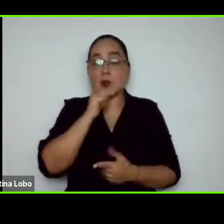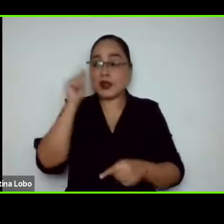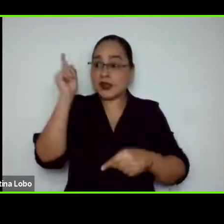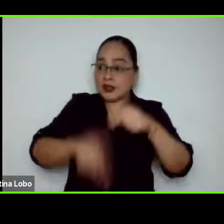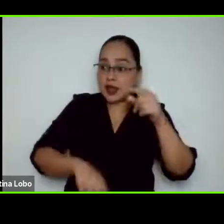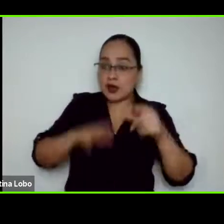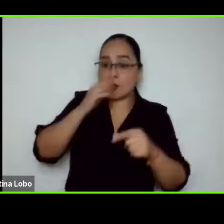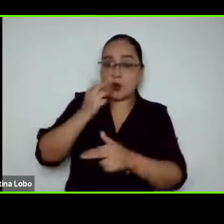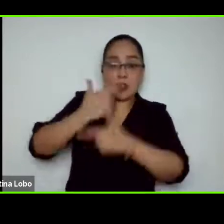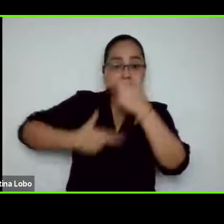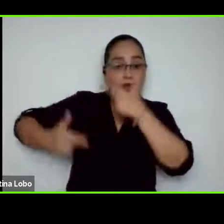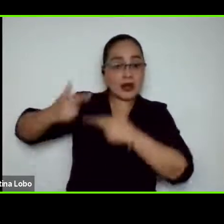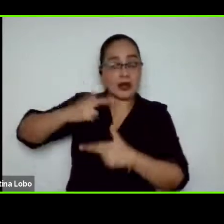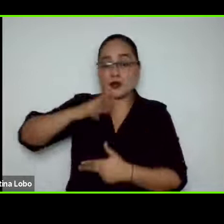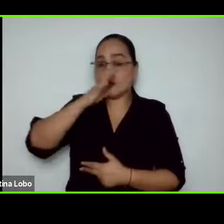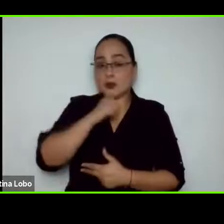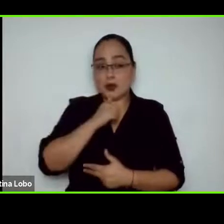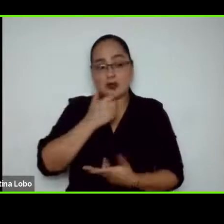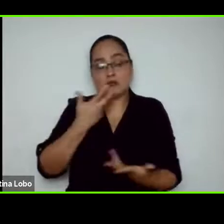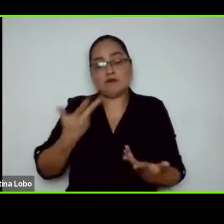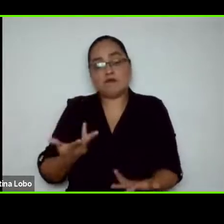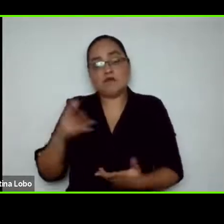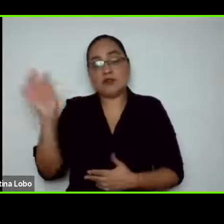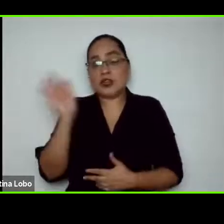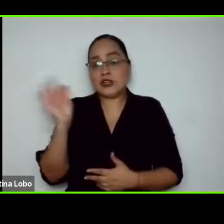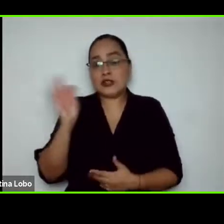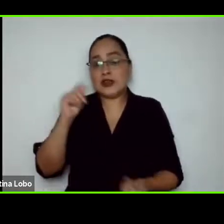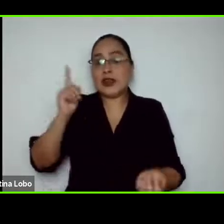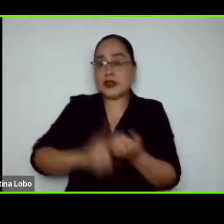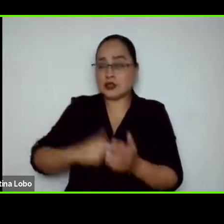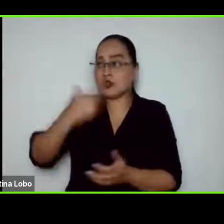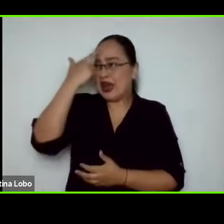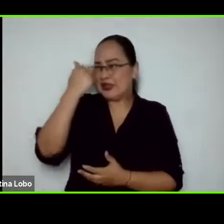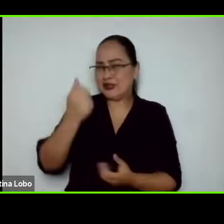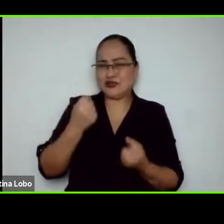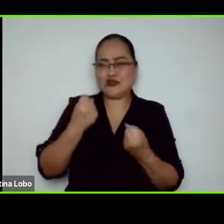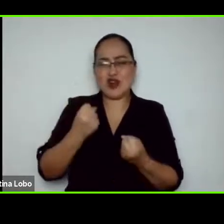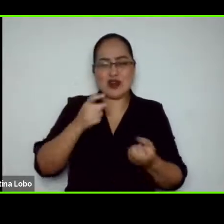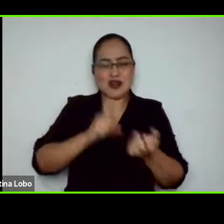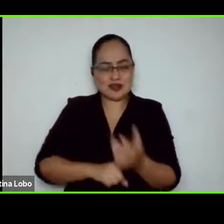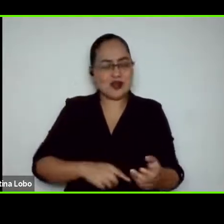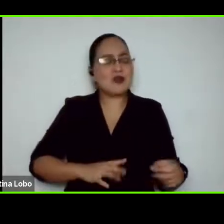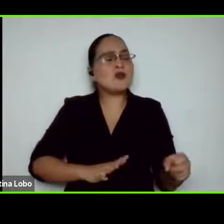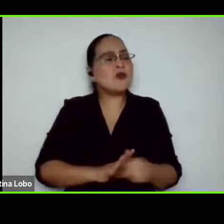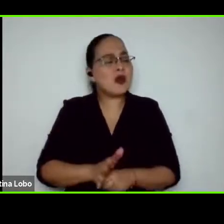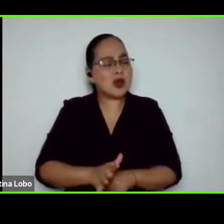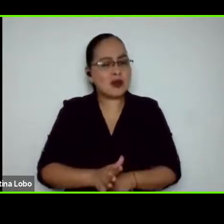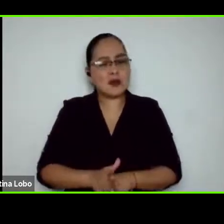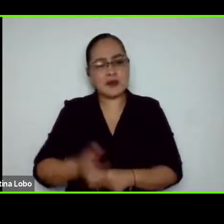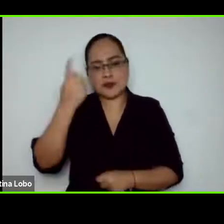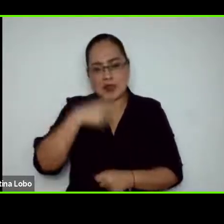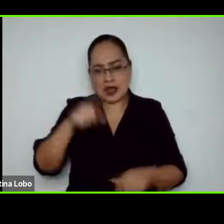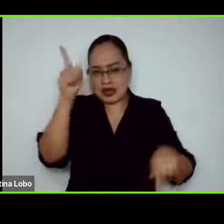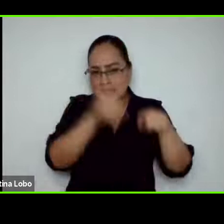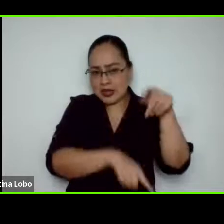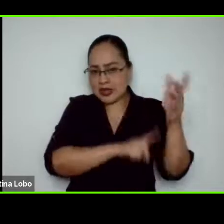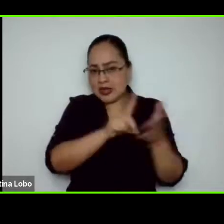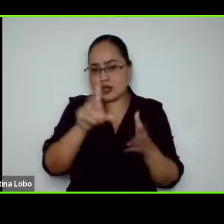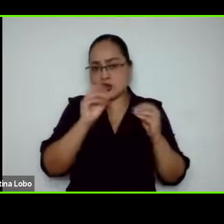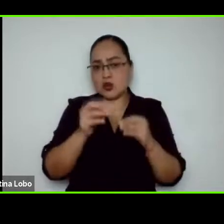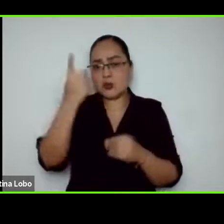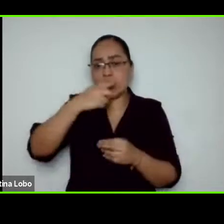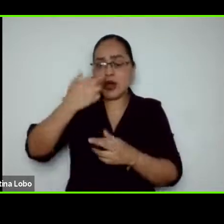obtiene, salvo, digamos, justificaciones muy, muy robustas que permitieran una